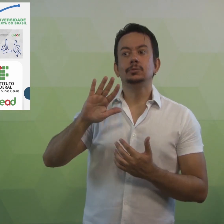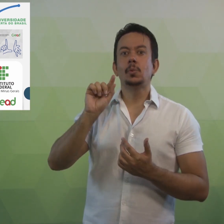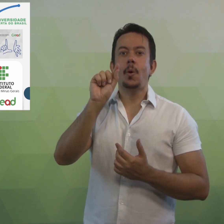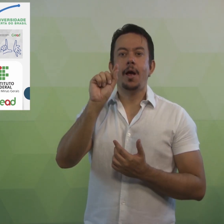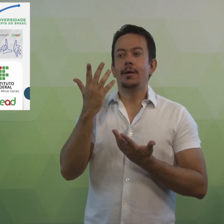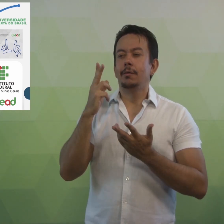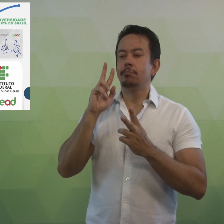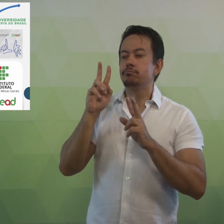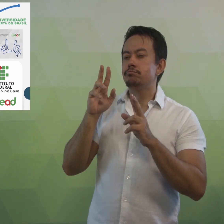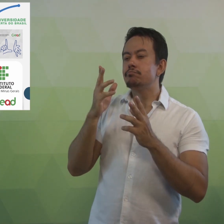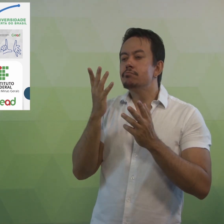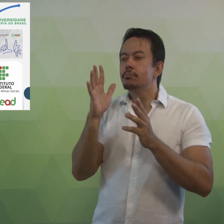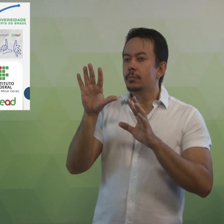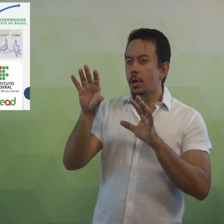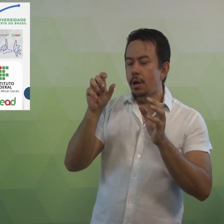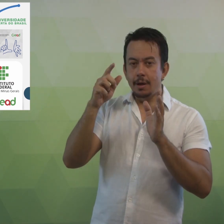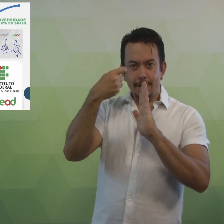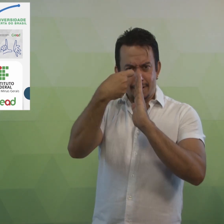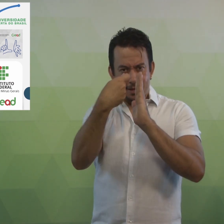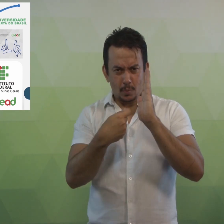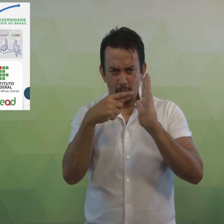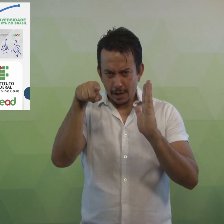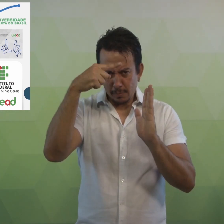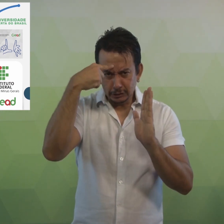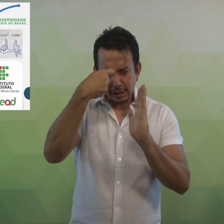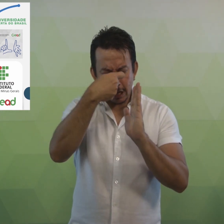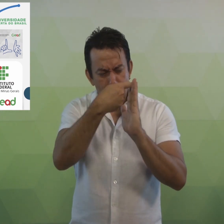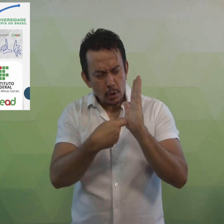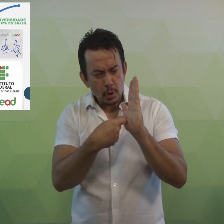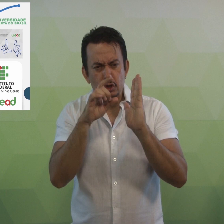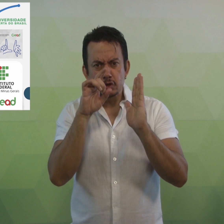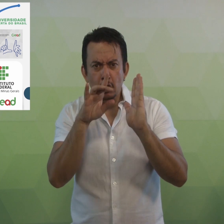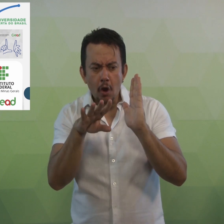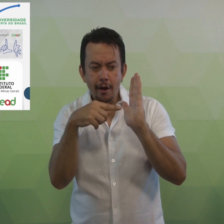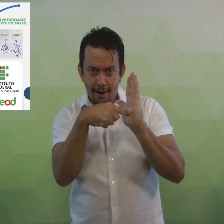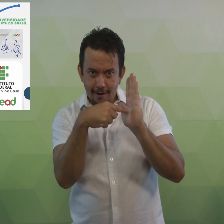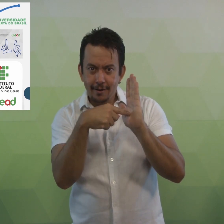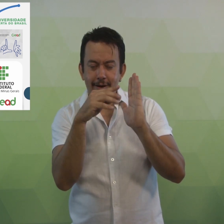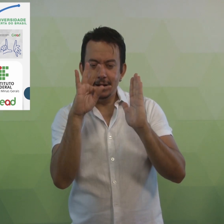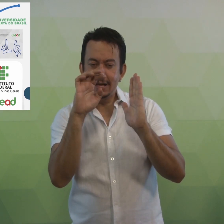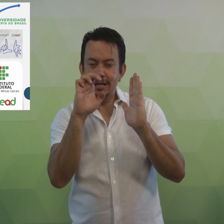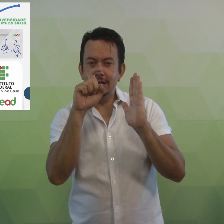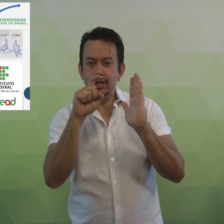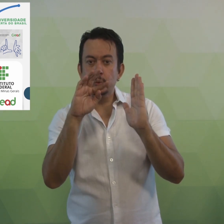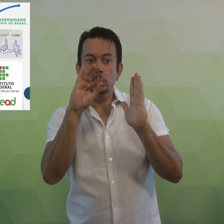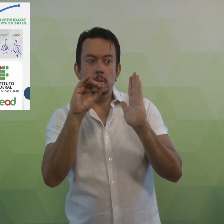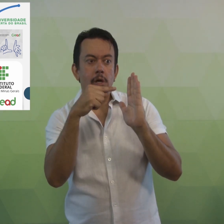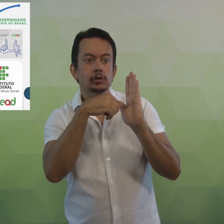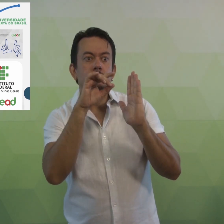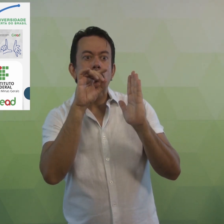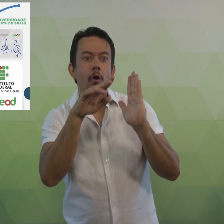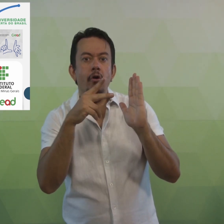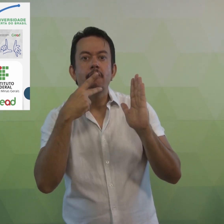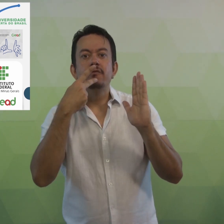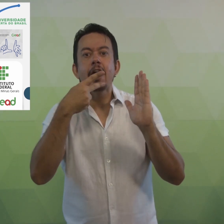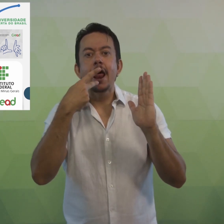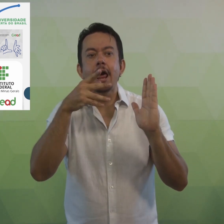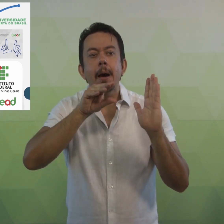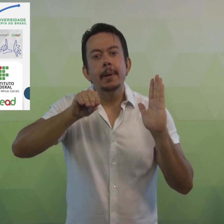linguística. E não pensem que é somente para a questão de fala, de